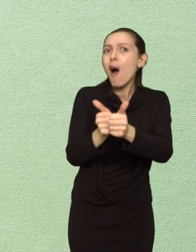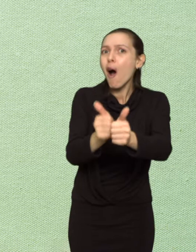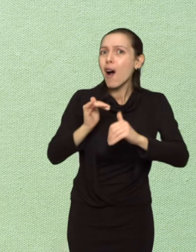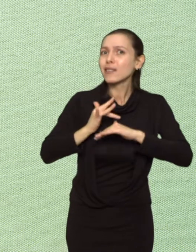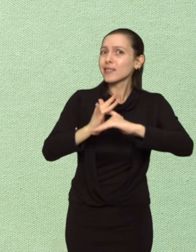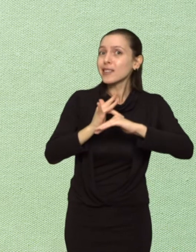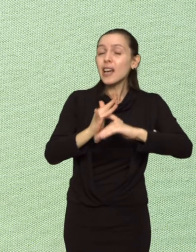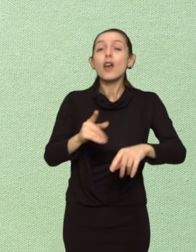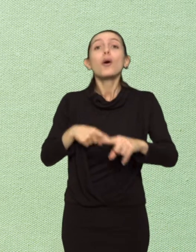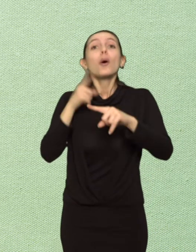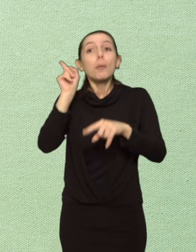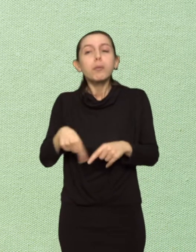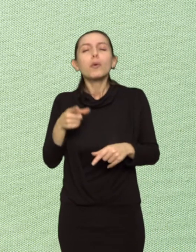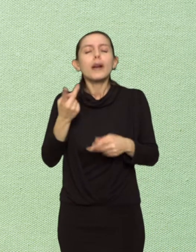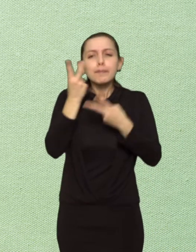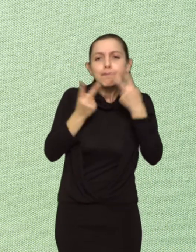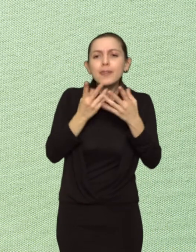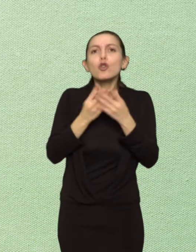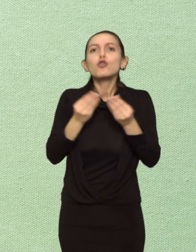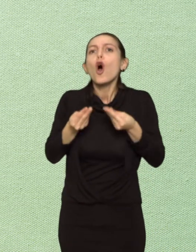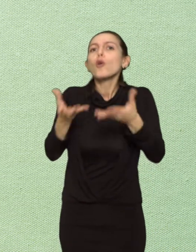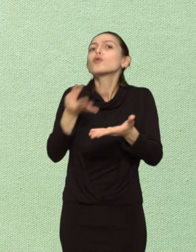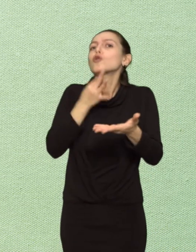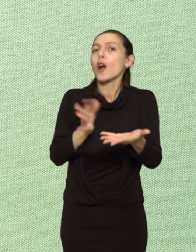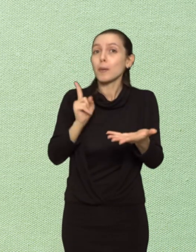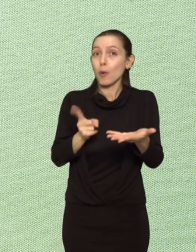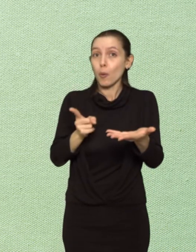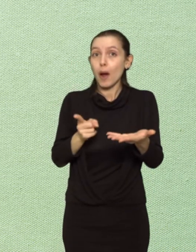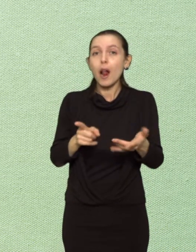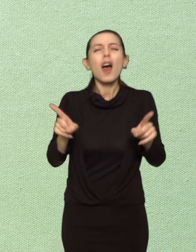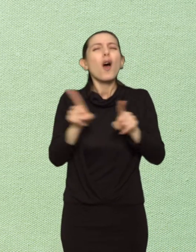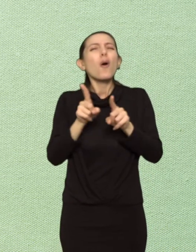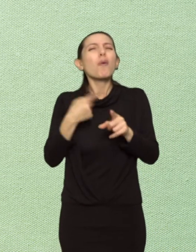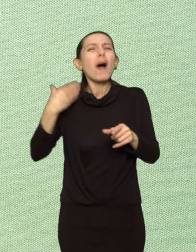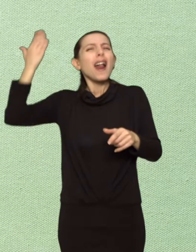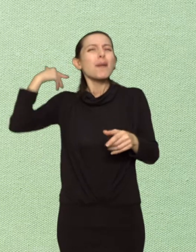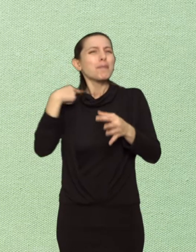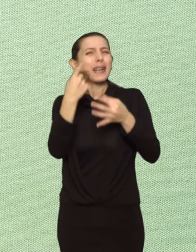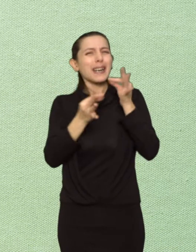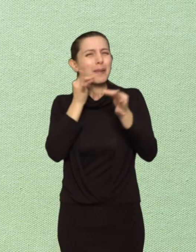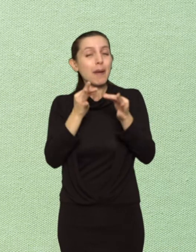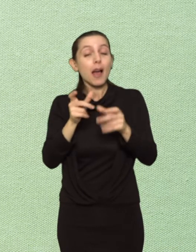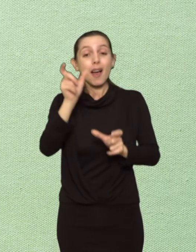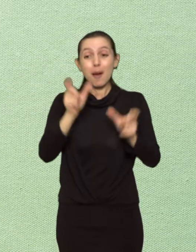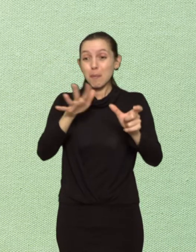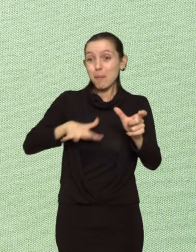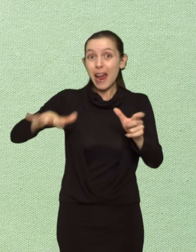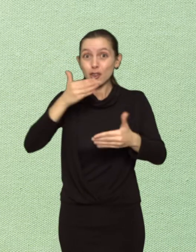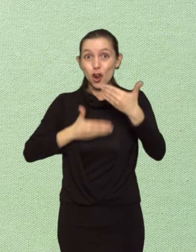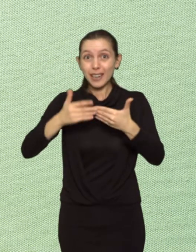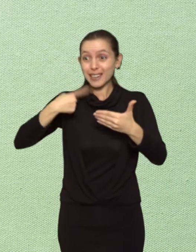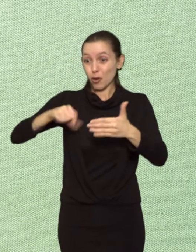tempo trovare quelle soluzioni che sono praticabili. Vale lo stesso discorso di prima: le persone con disabilità che